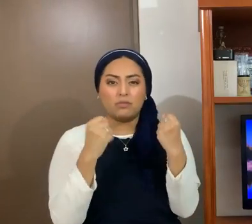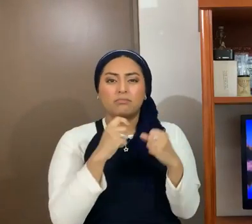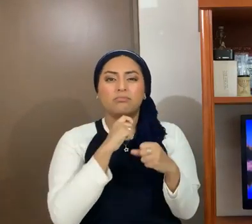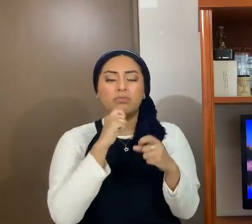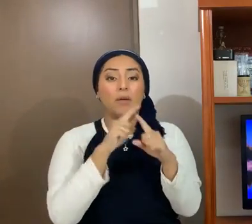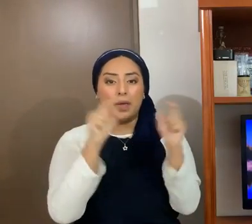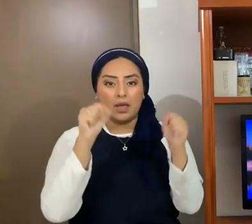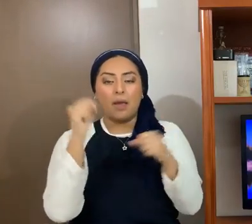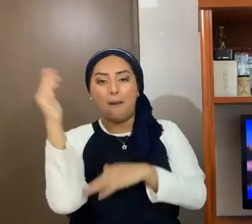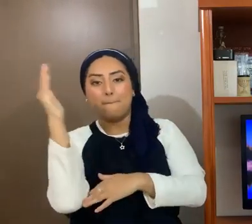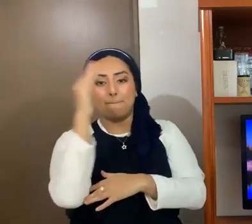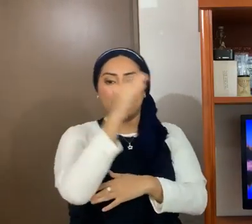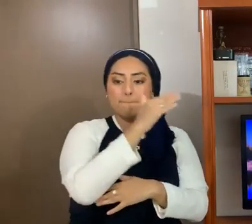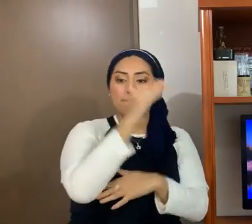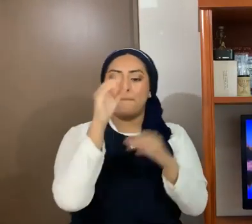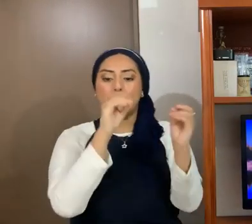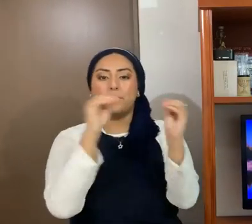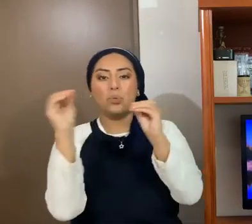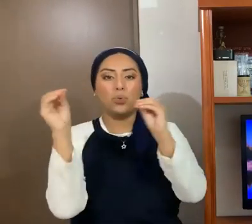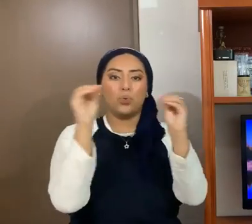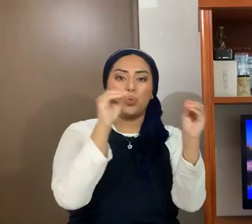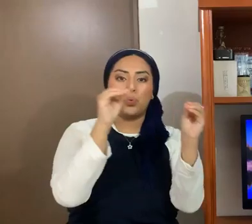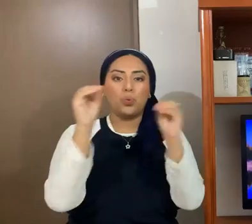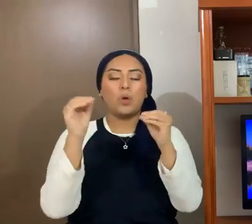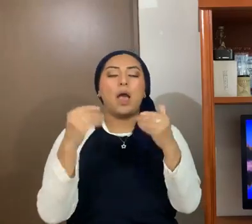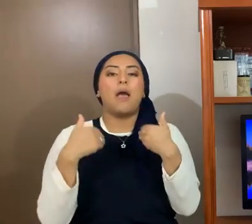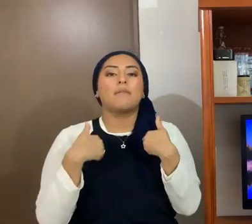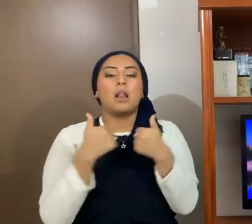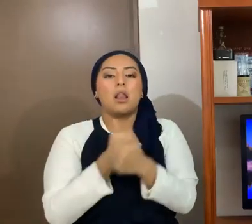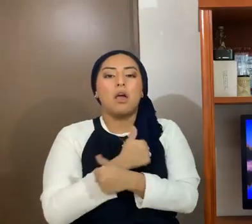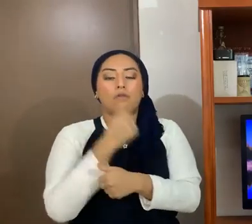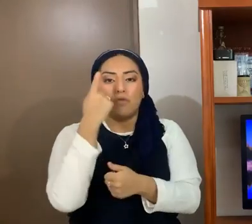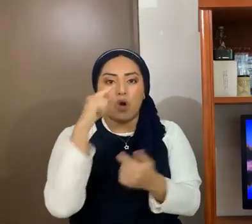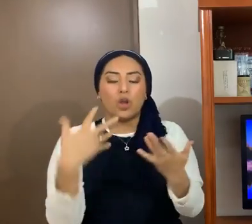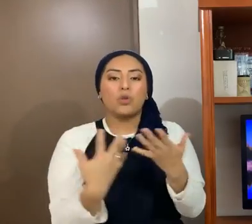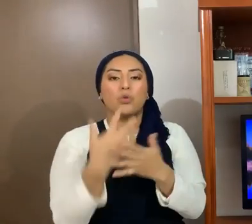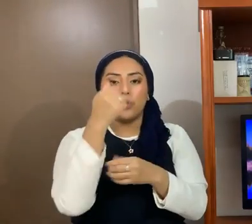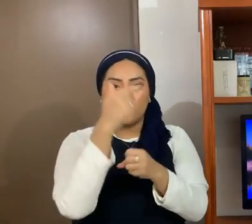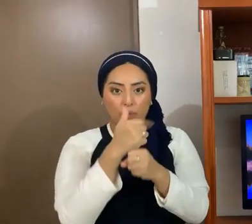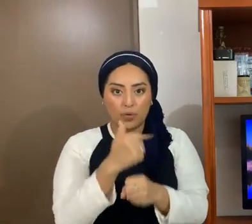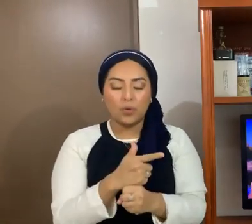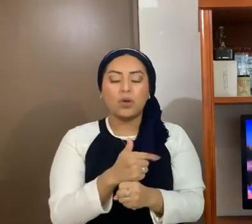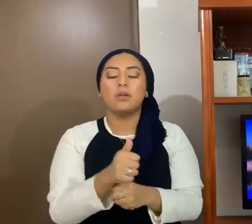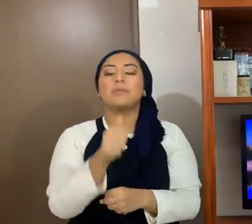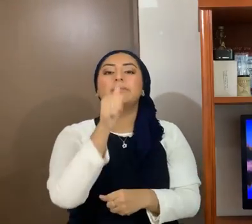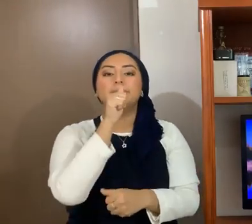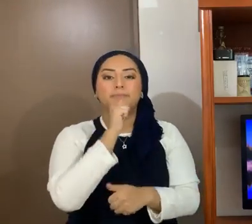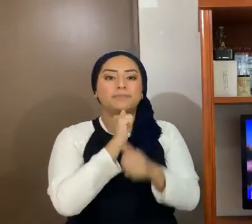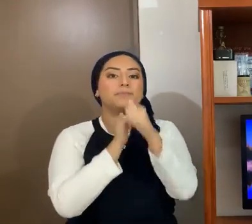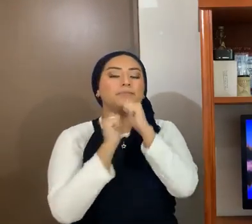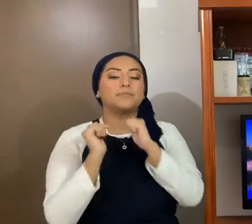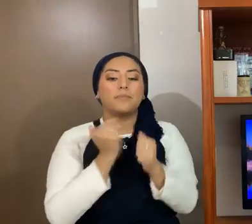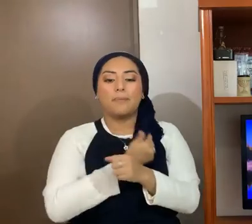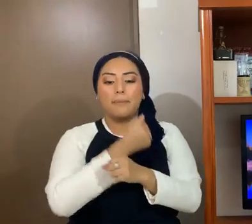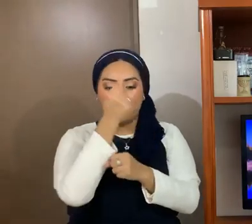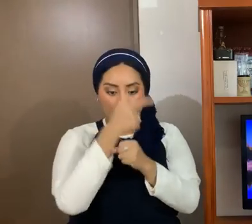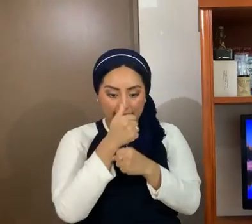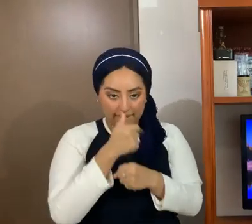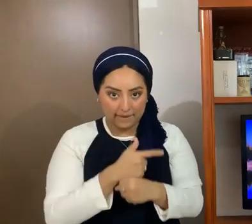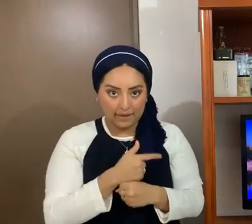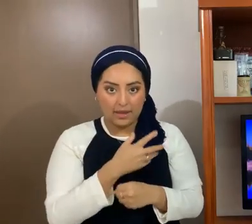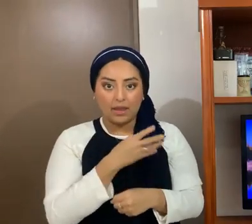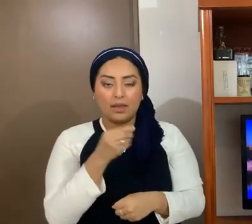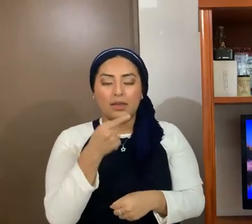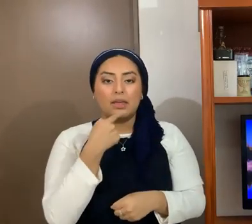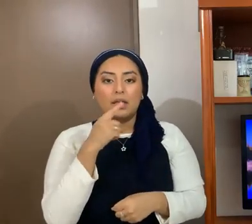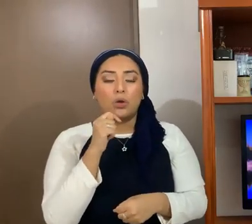pero flexible. Flexible para tener amor por los nuevecitos, paciencia por nuestros hermanos y, como